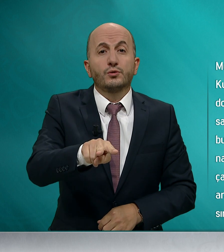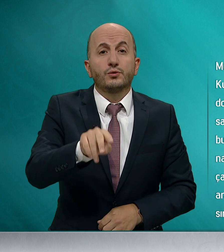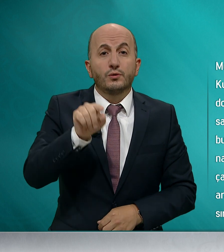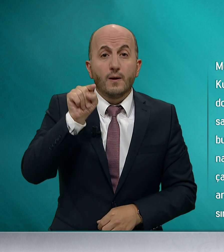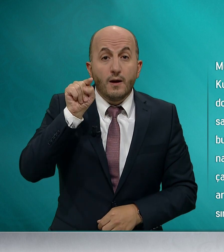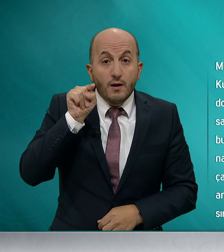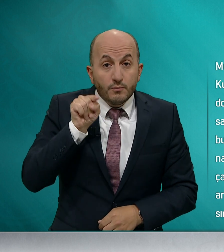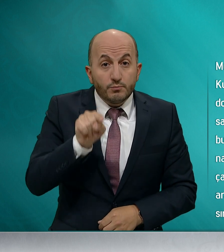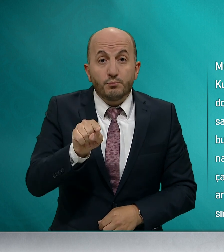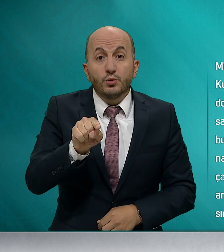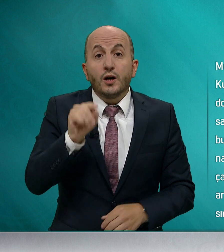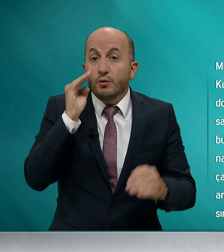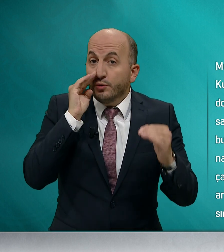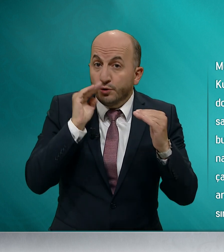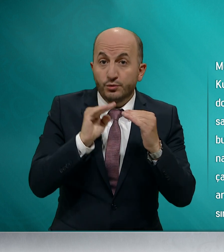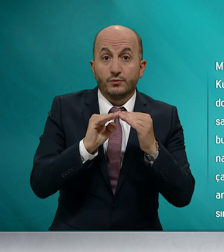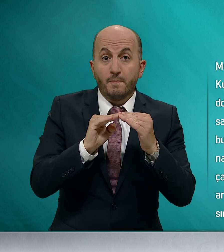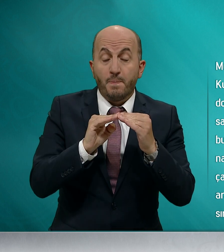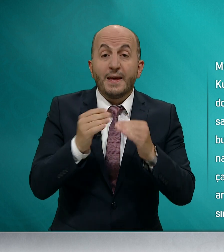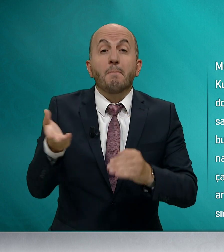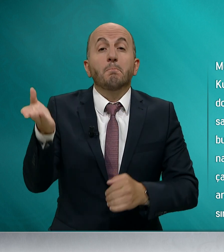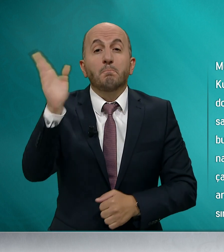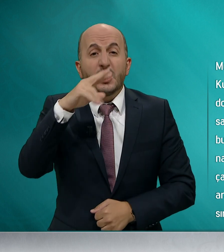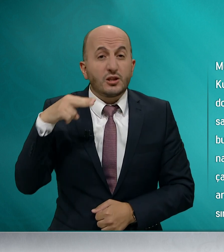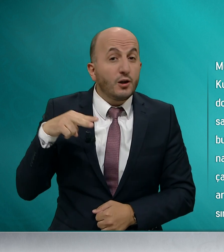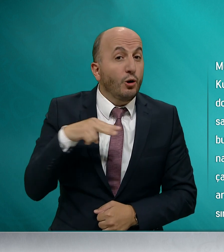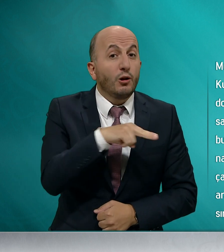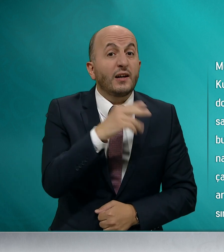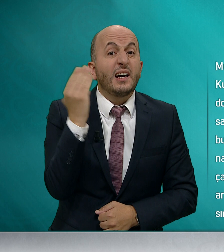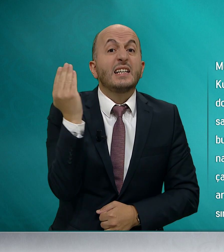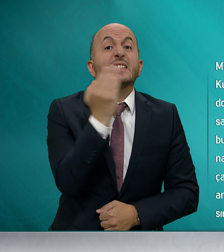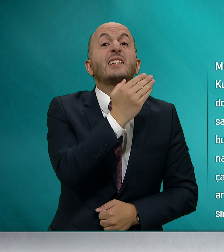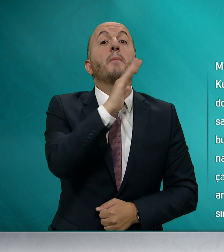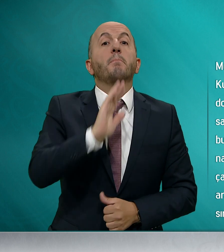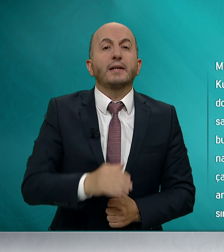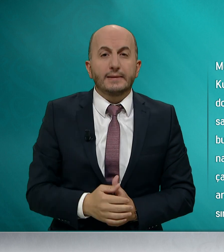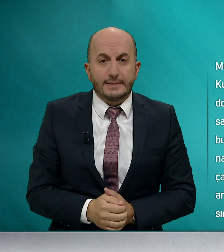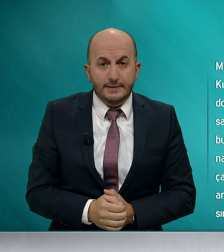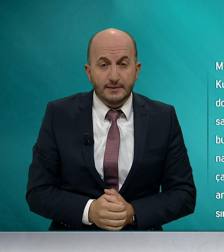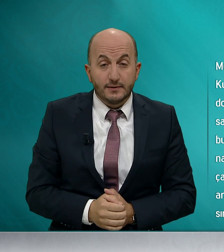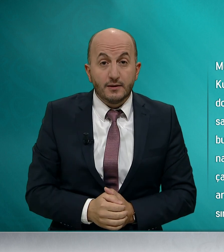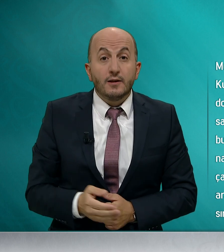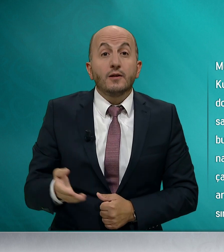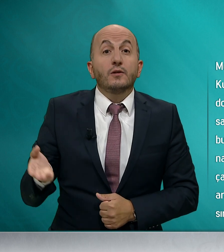yolumdur. Buna uyun, başka yollara sapmayın.